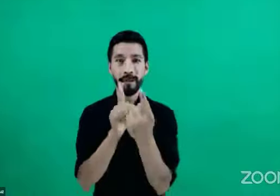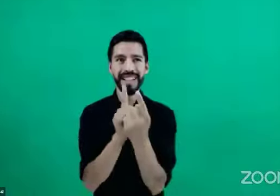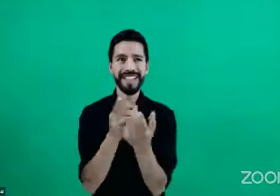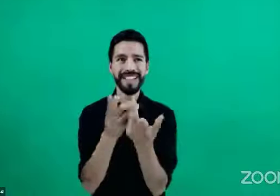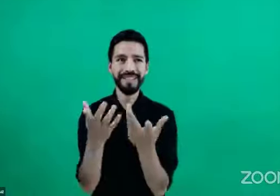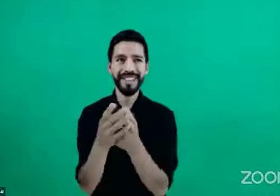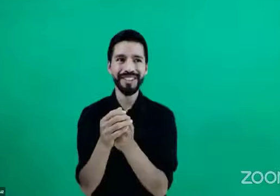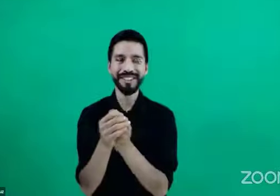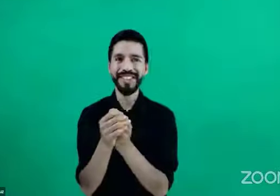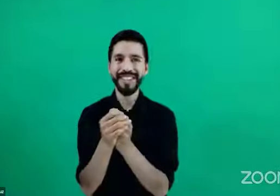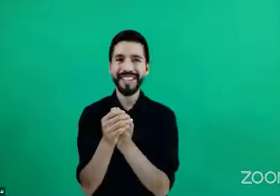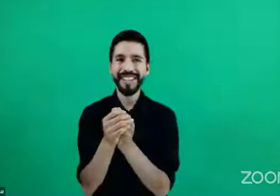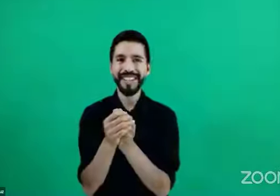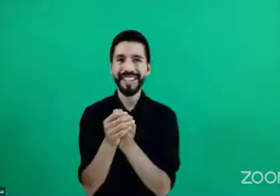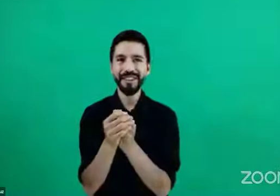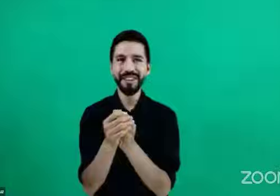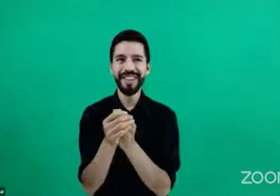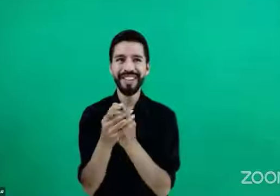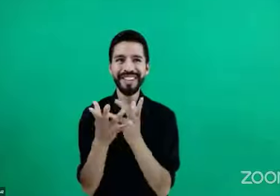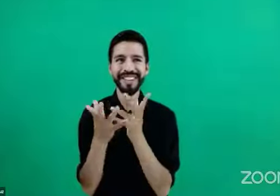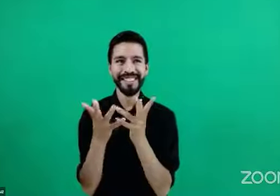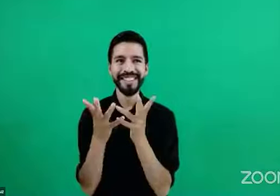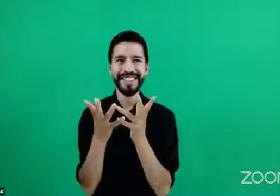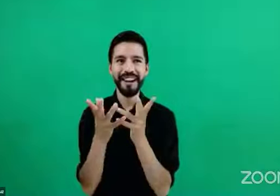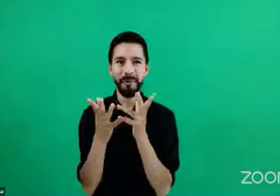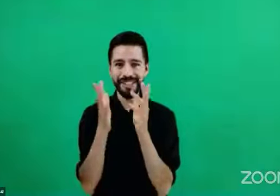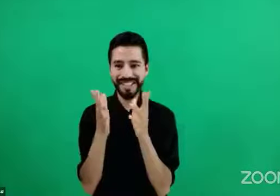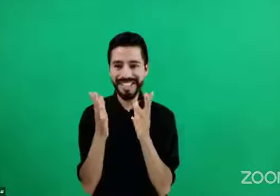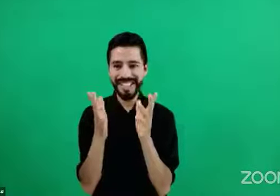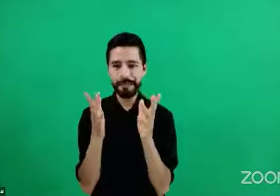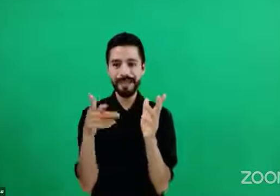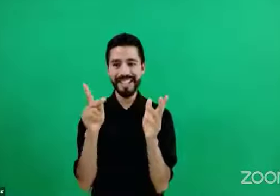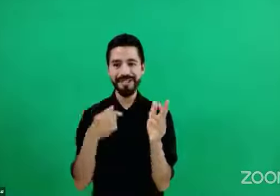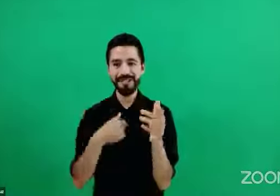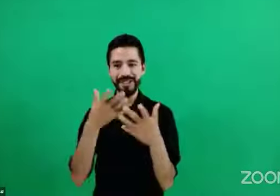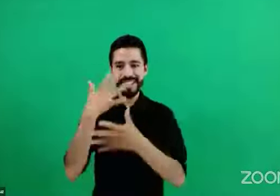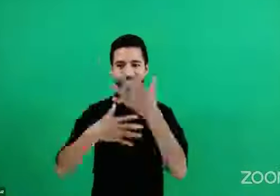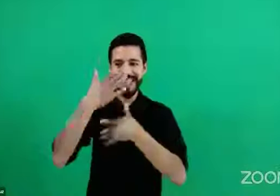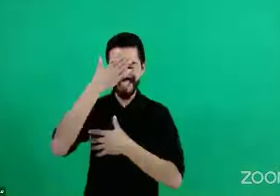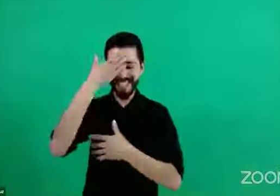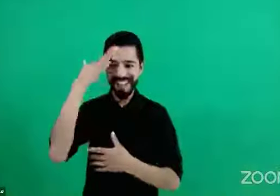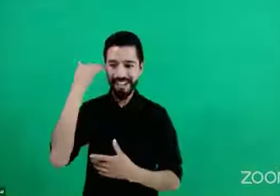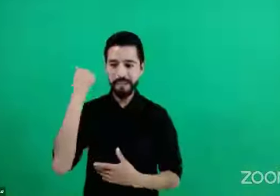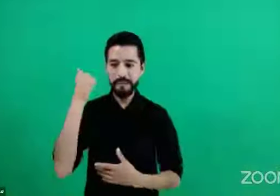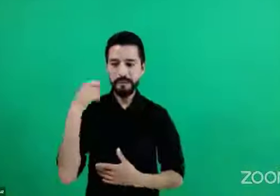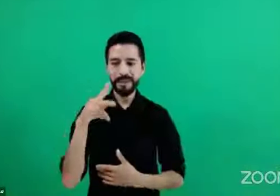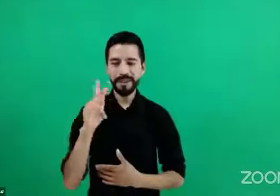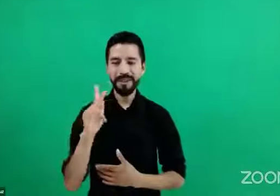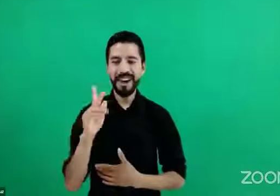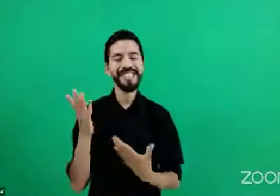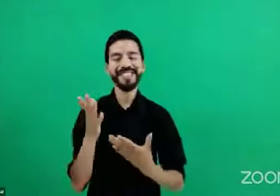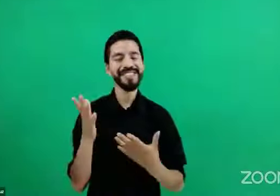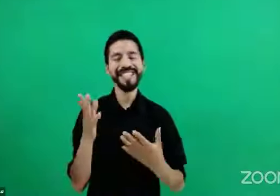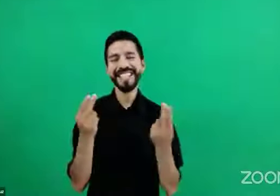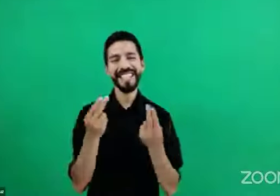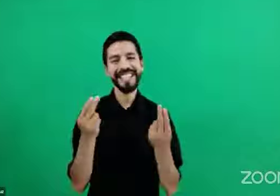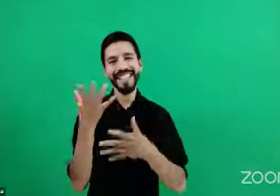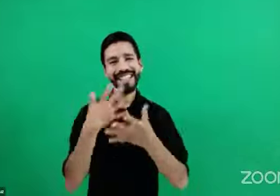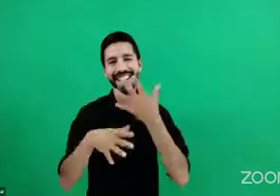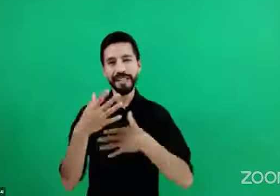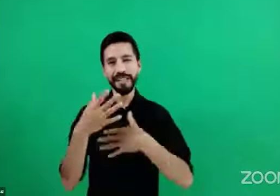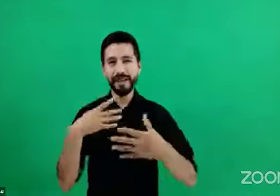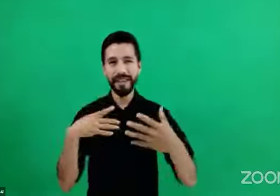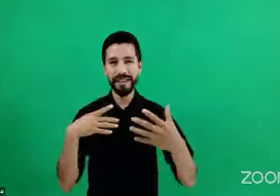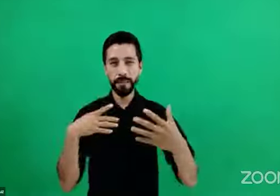a comunicarte con ellos. A veces dices, pero es que yo no sé señas, pero a veces no se